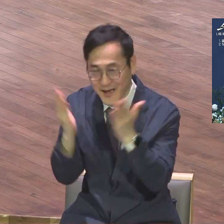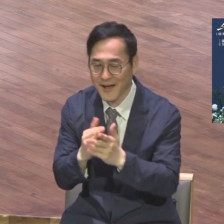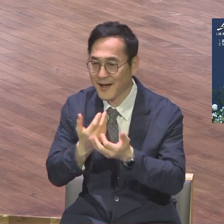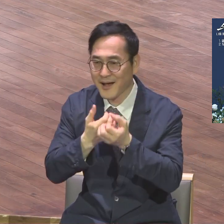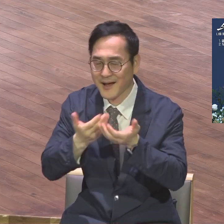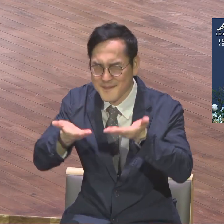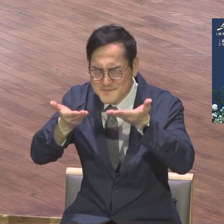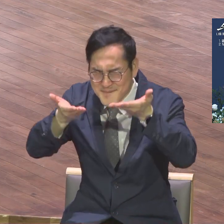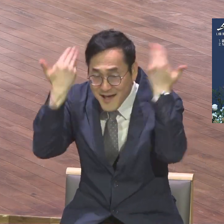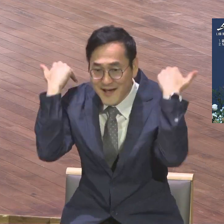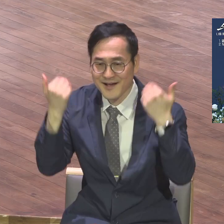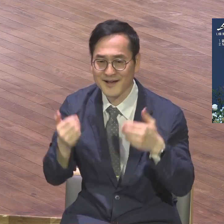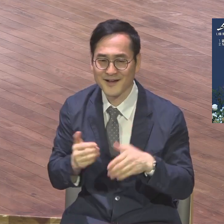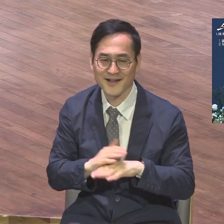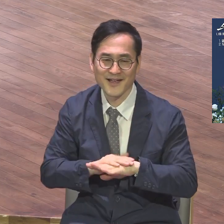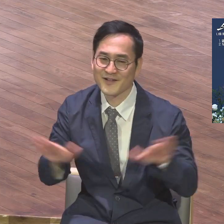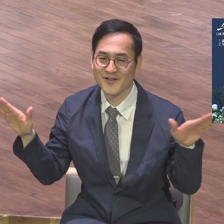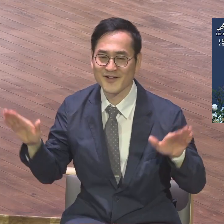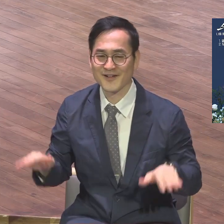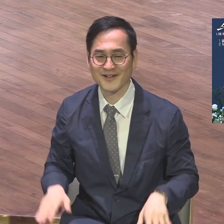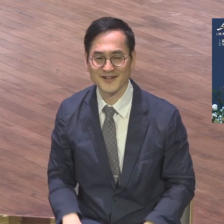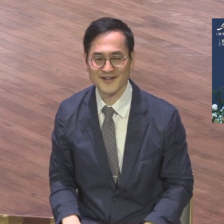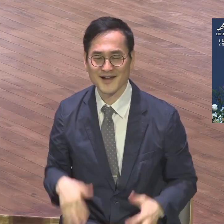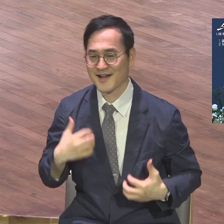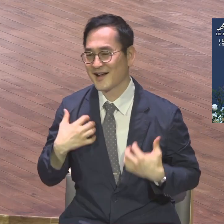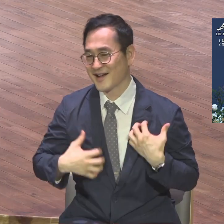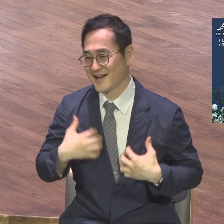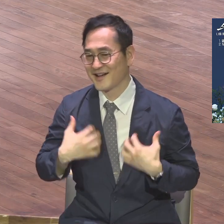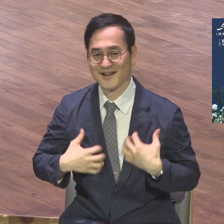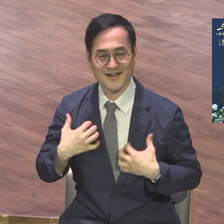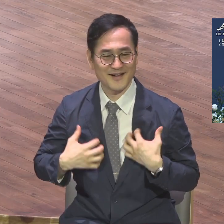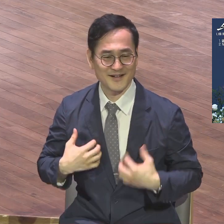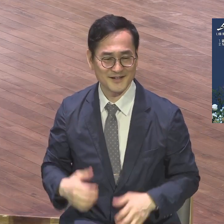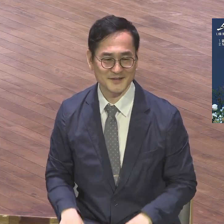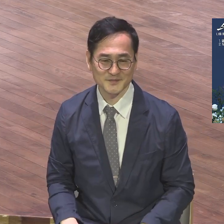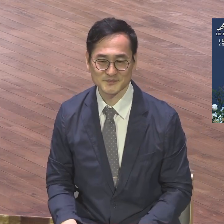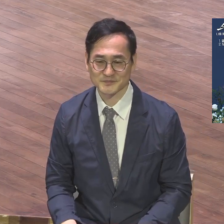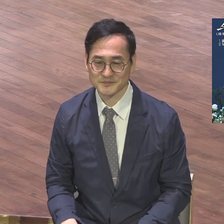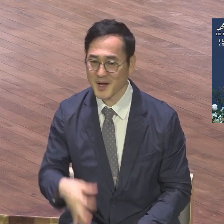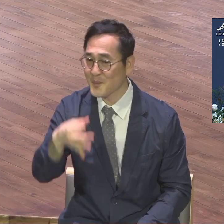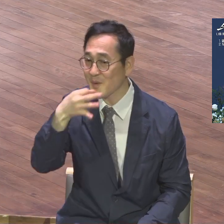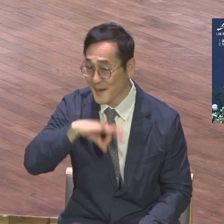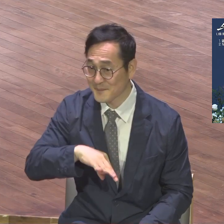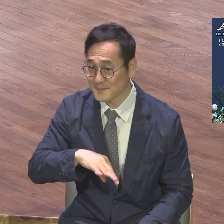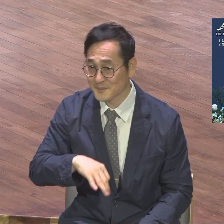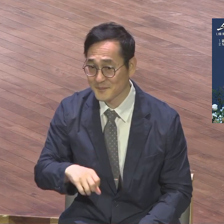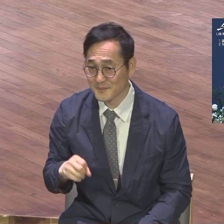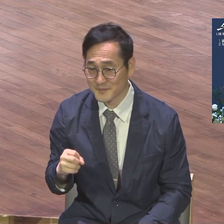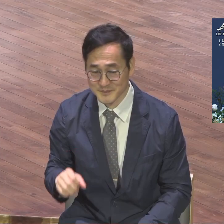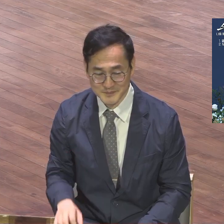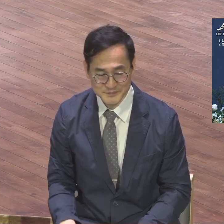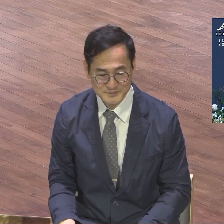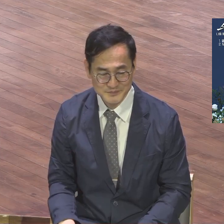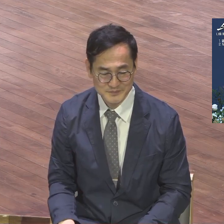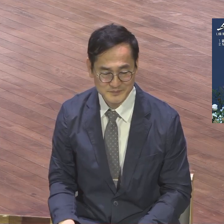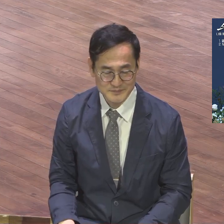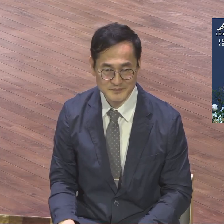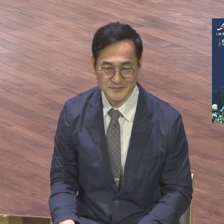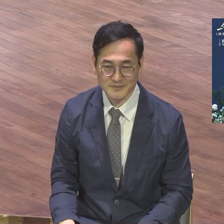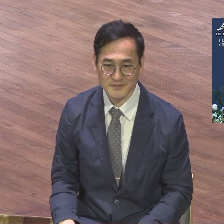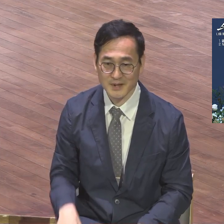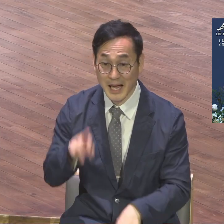없는 싹 씻겨 버리지요. 금메달. 고린도전서 9장 24절에 보면 사도